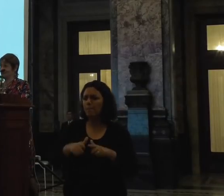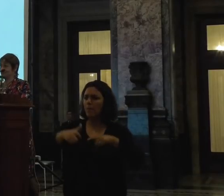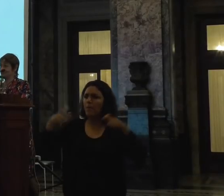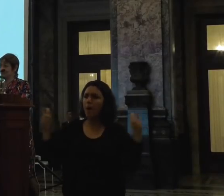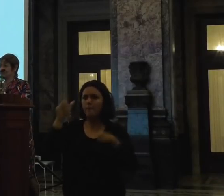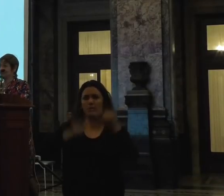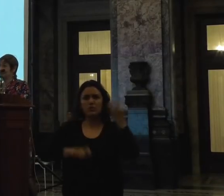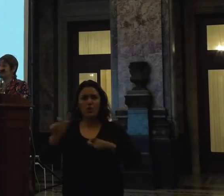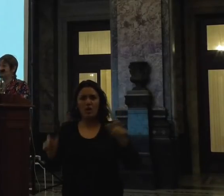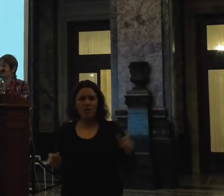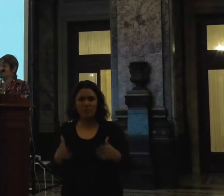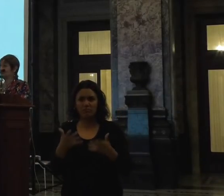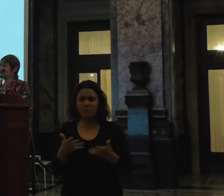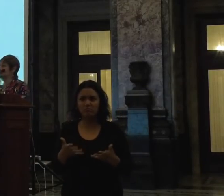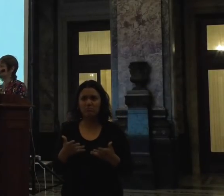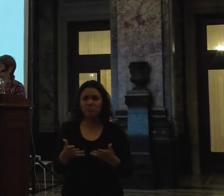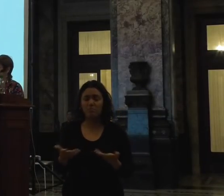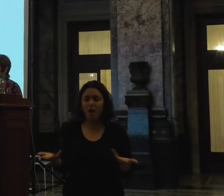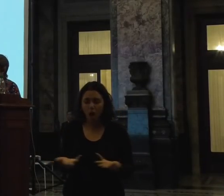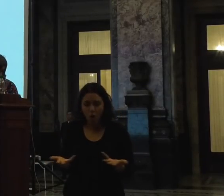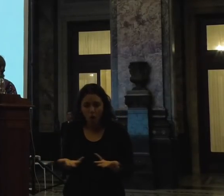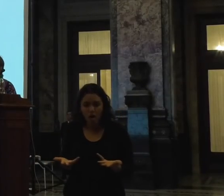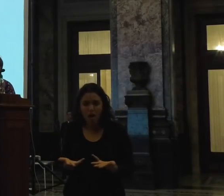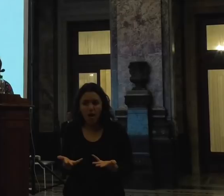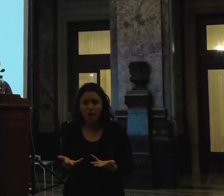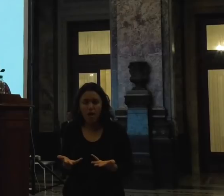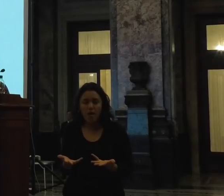estimación. ¿Será que estamos haciendo